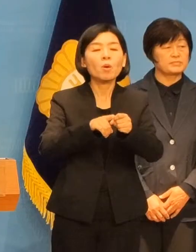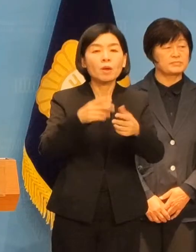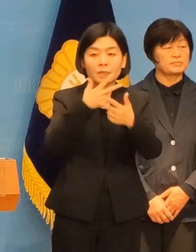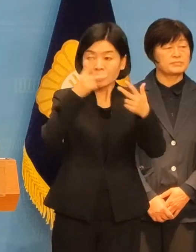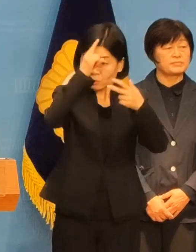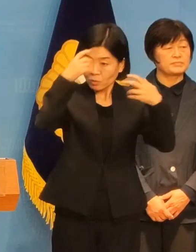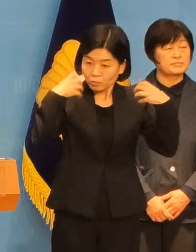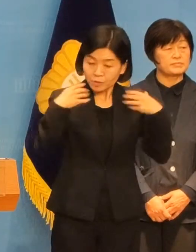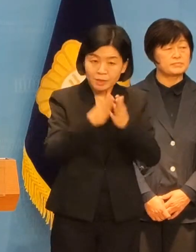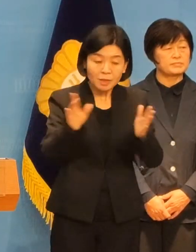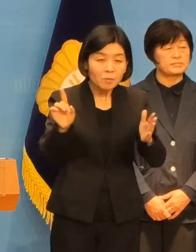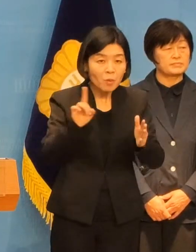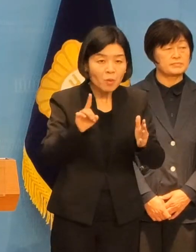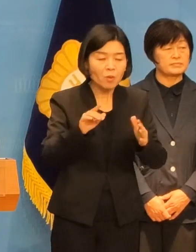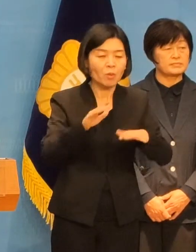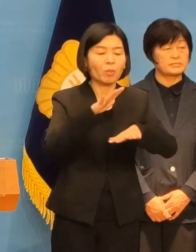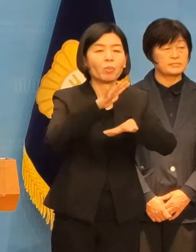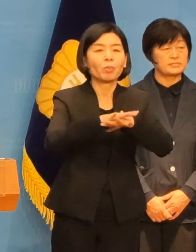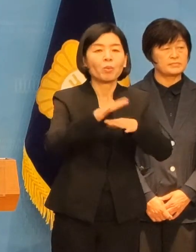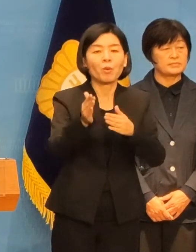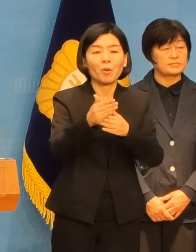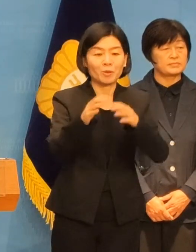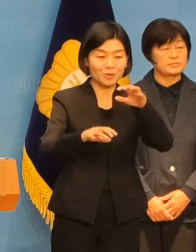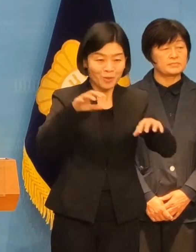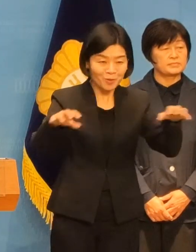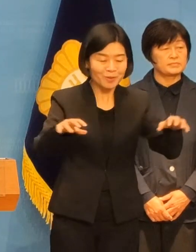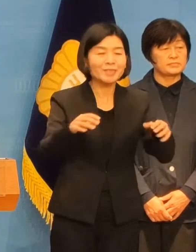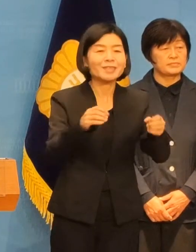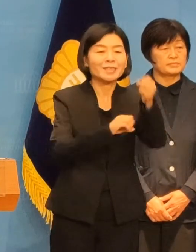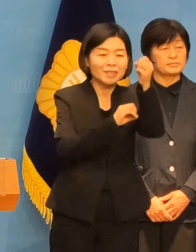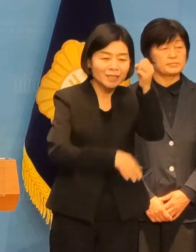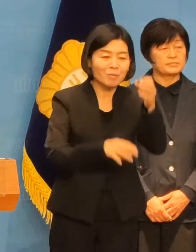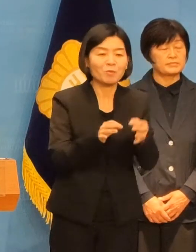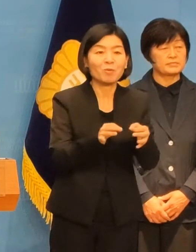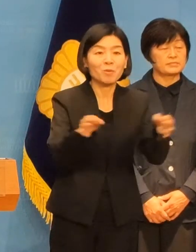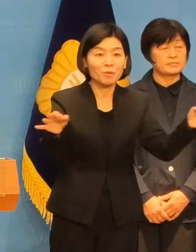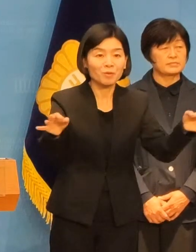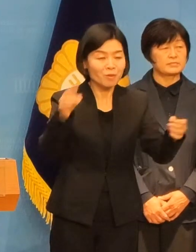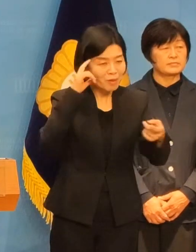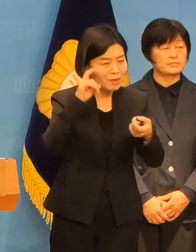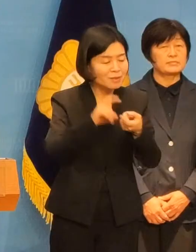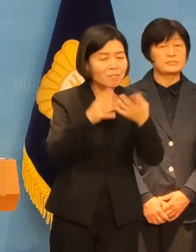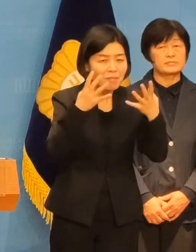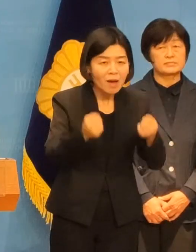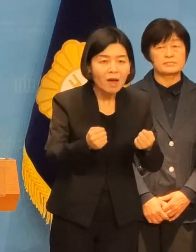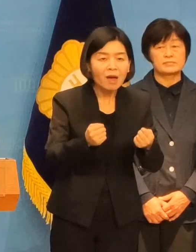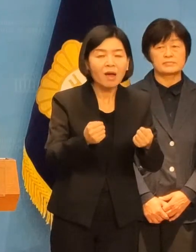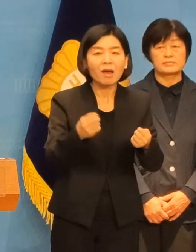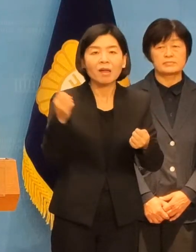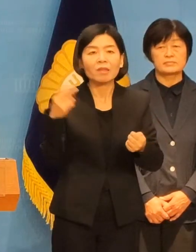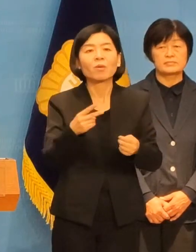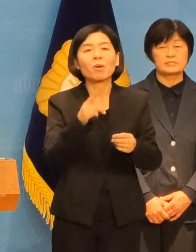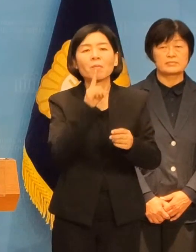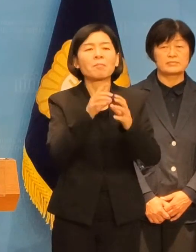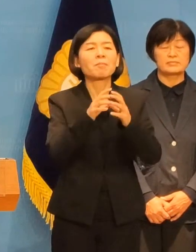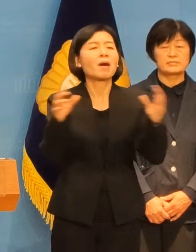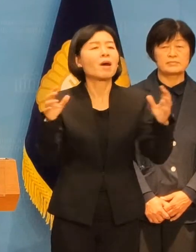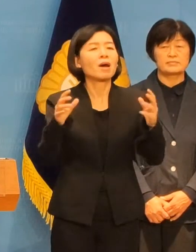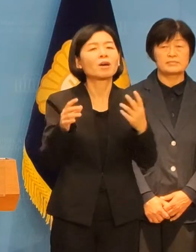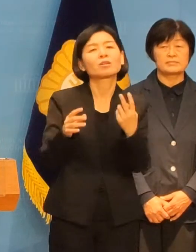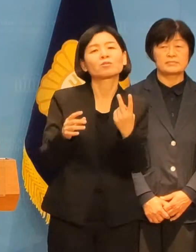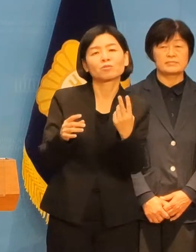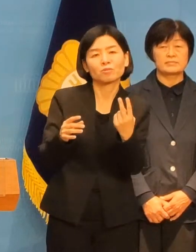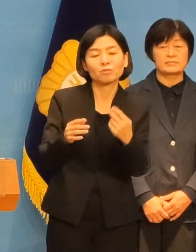많은 국민들의 관심을 받고 또 논란도 뜨겁습니다. 여러 개 지역이